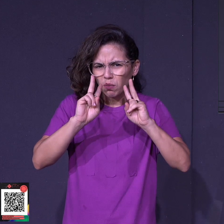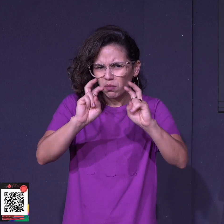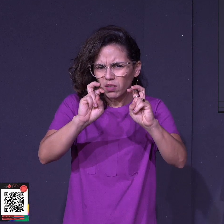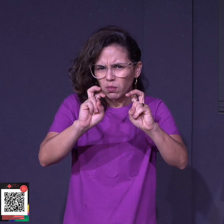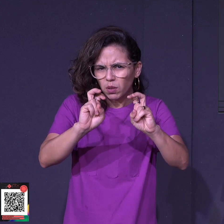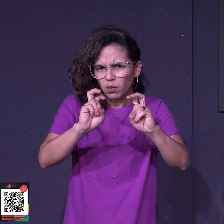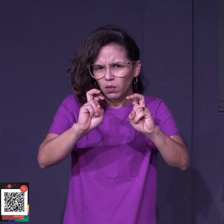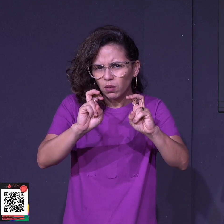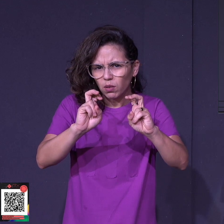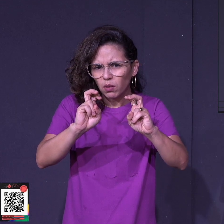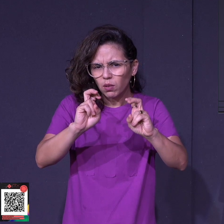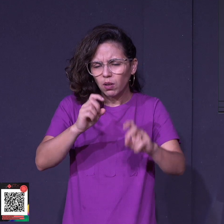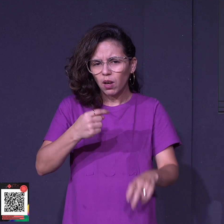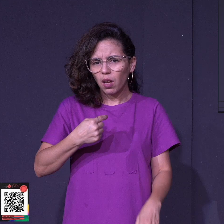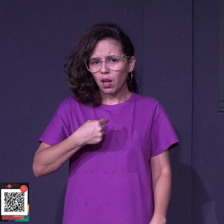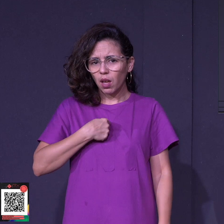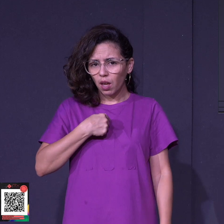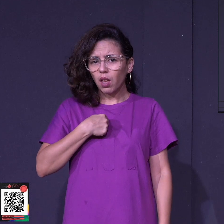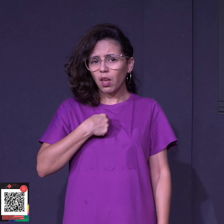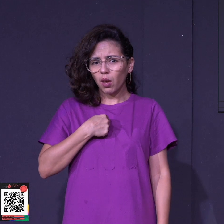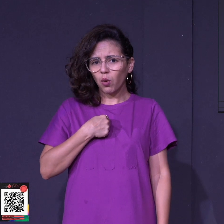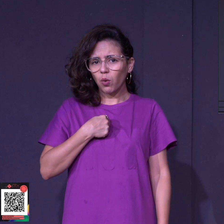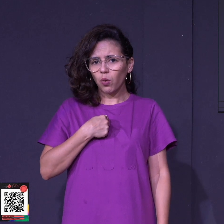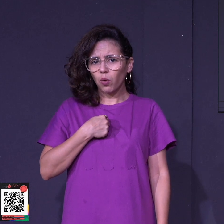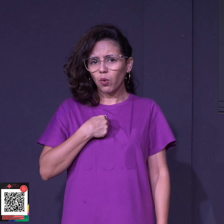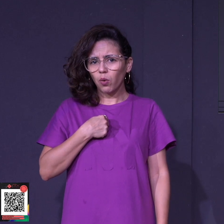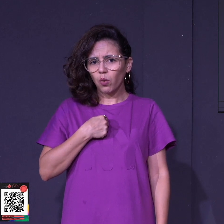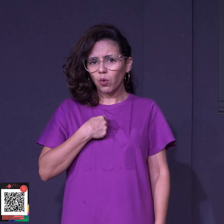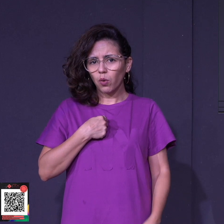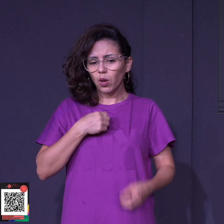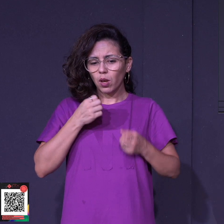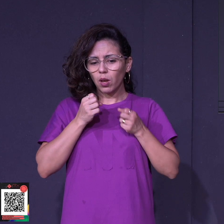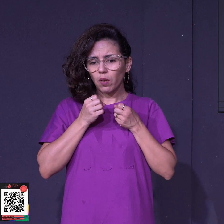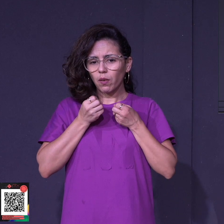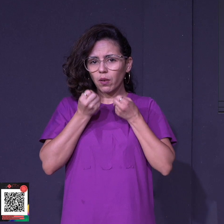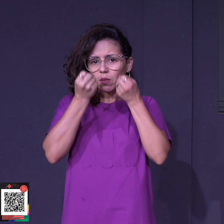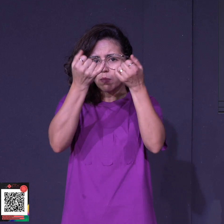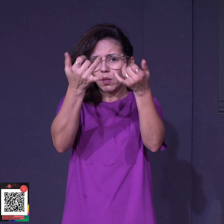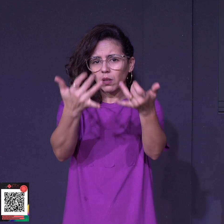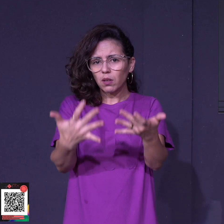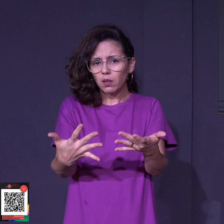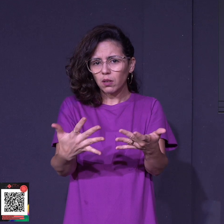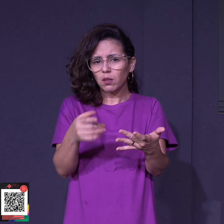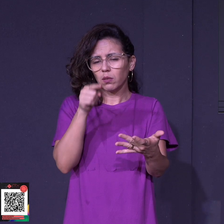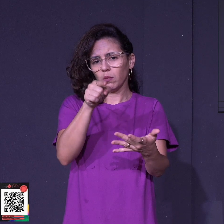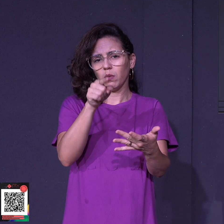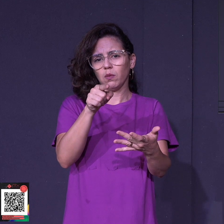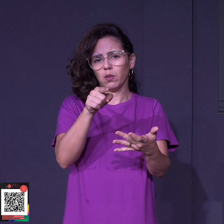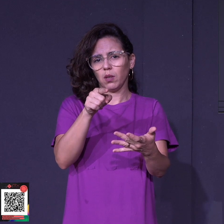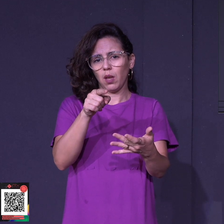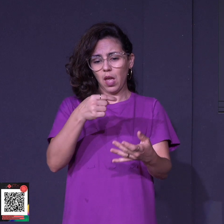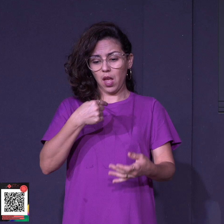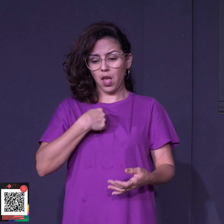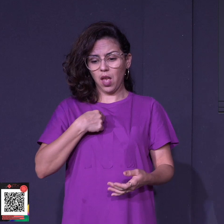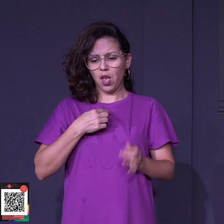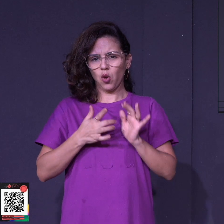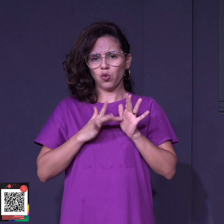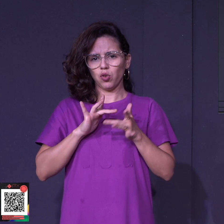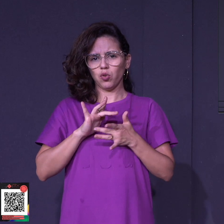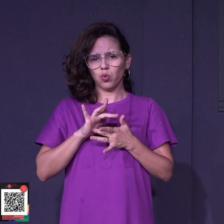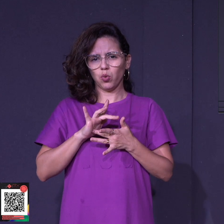Eu, porém, vos digo. Jesus substitui a lei por uma